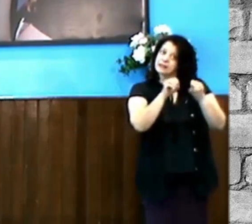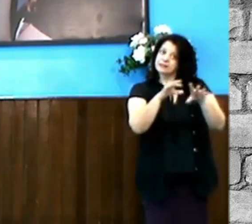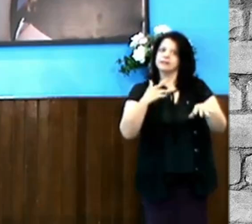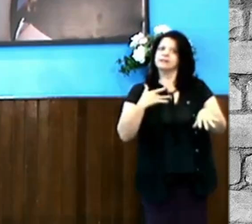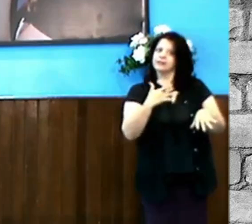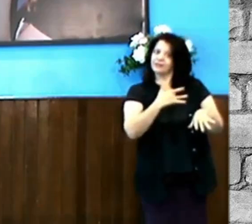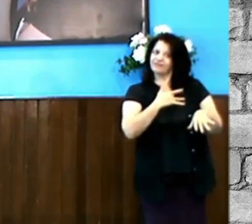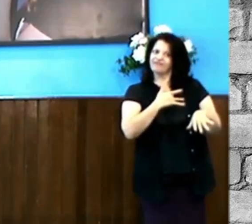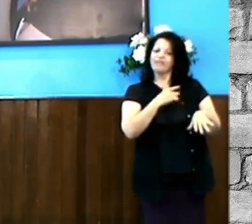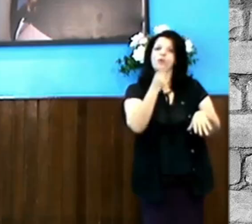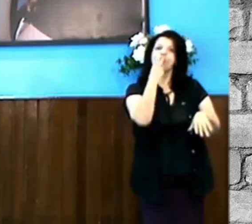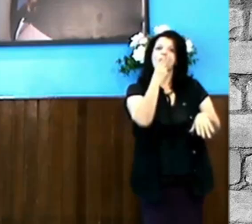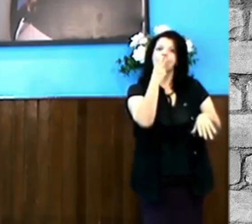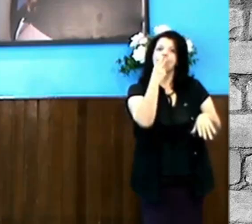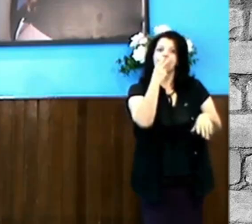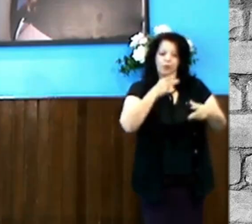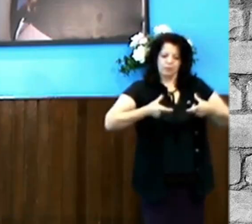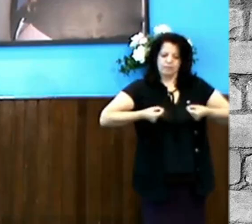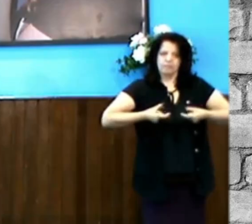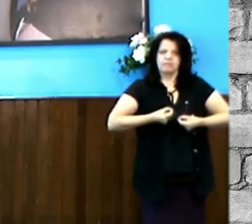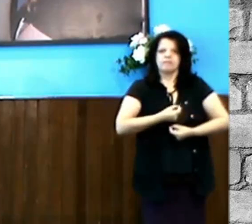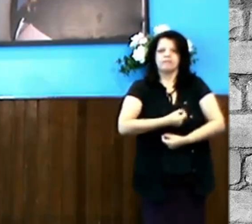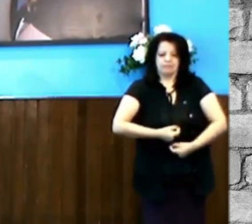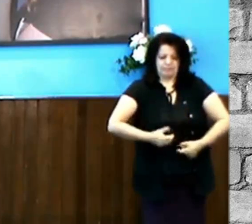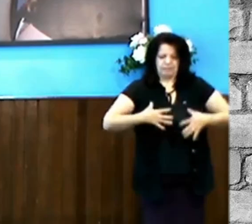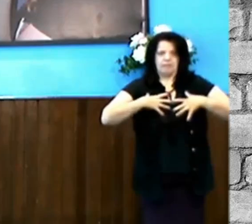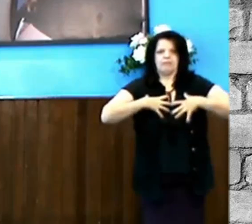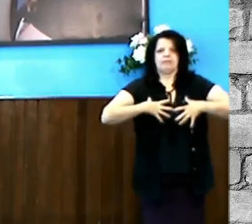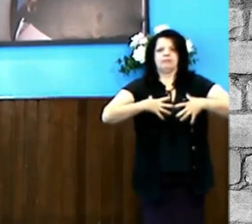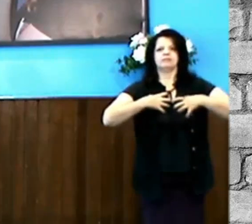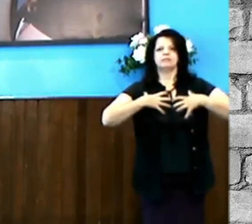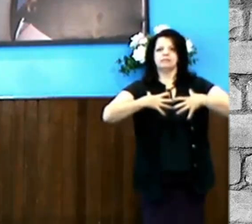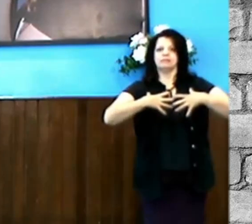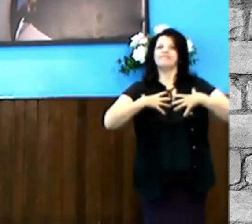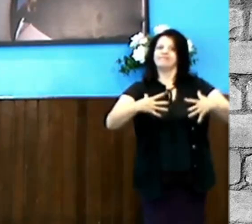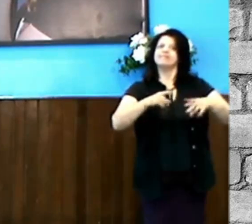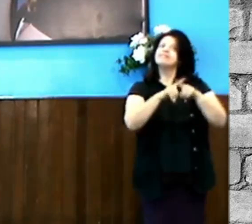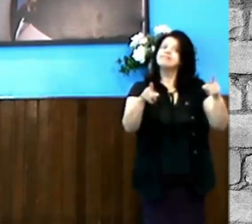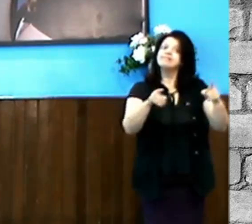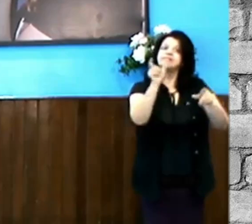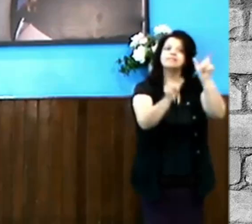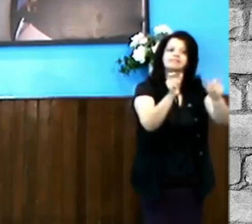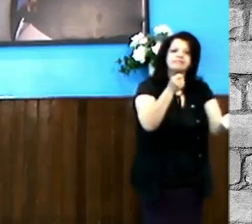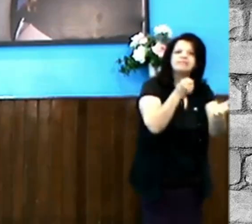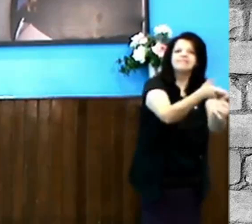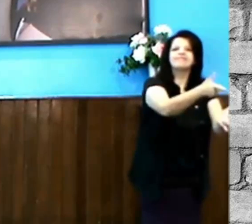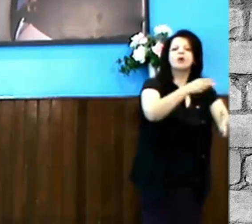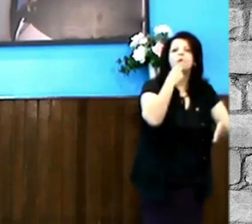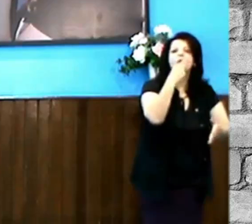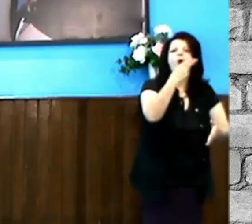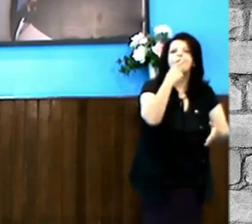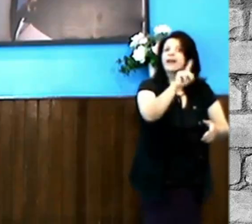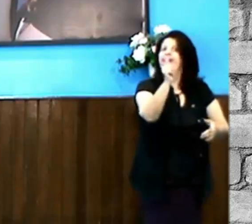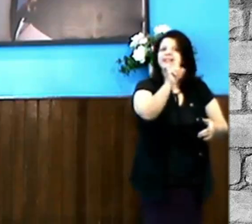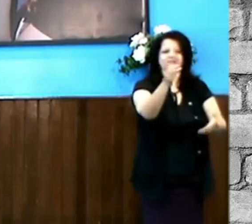fumar causa câncer de pulmão. E a pessoa compra e ela consome aquilo apesar da advertência. Ela não quer o câncer